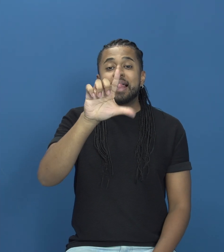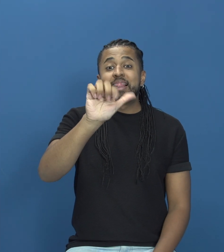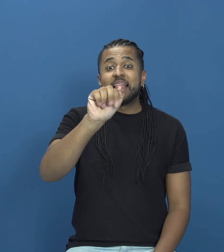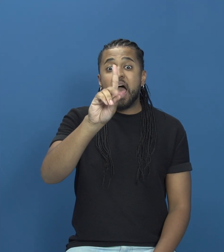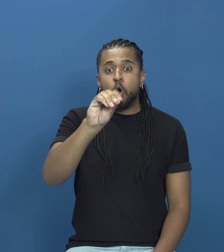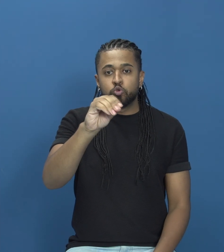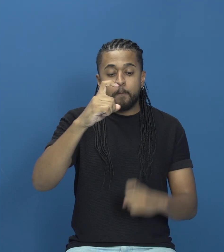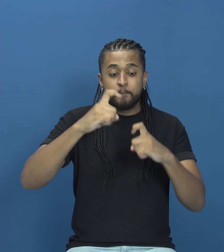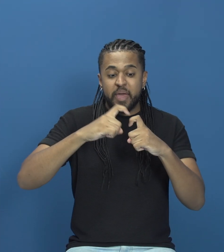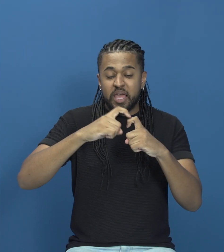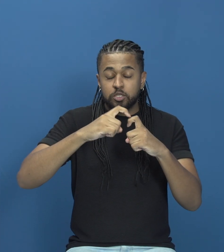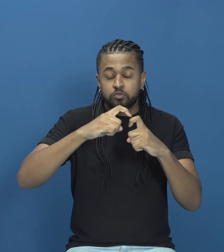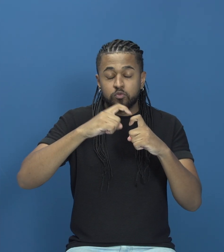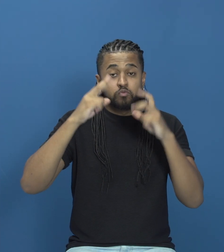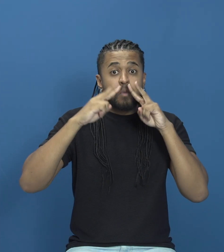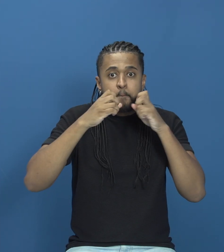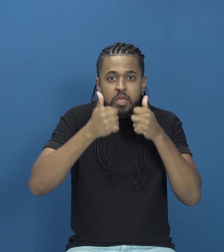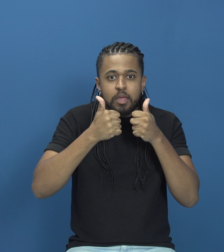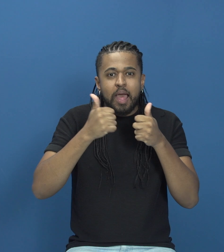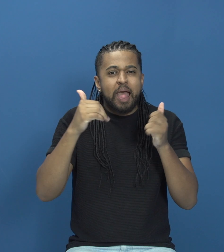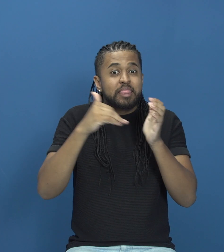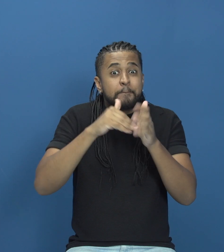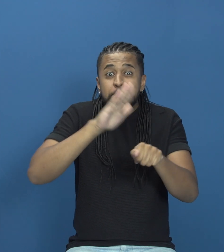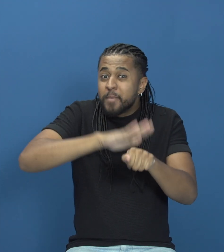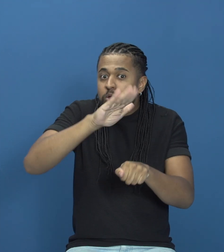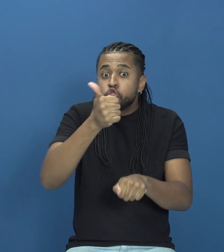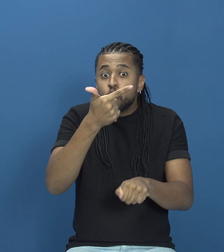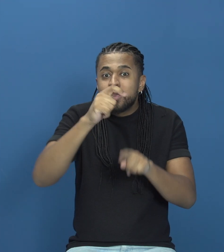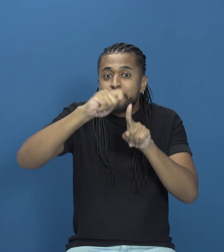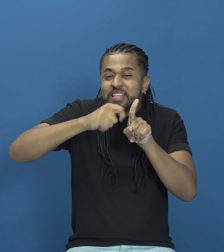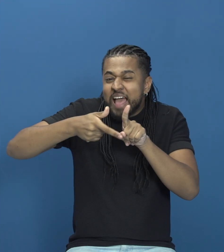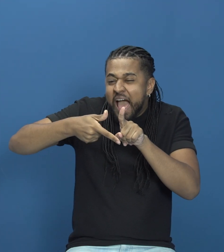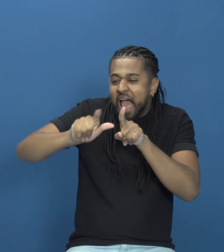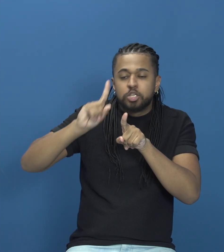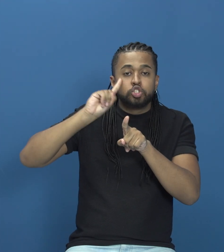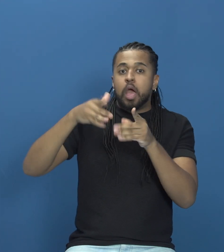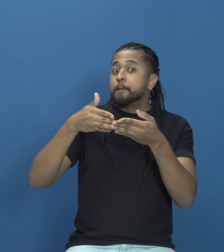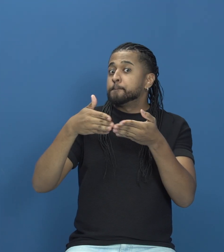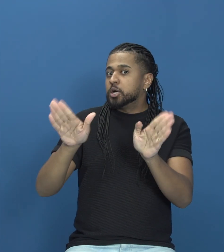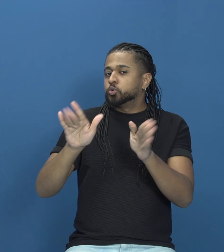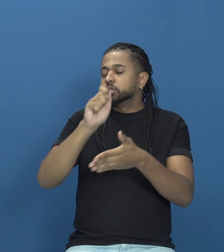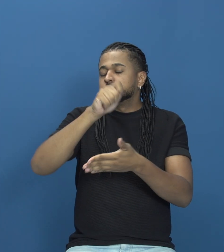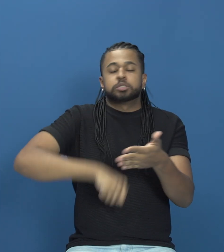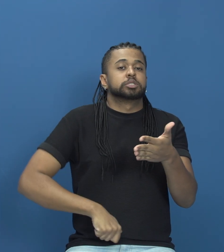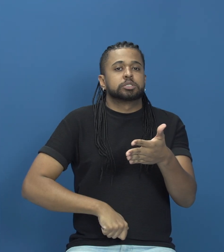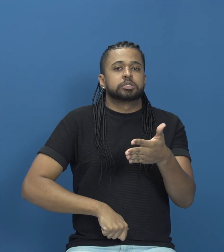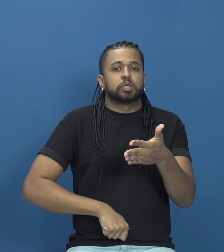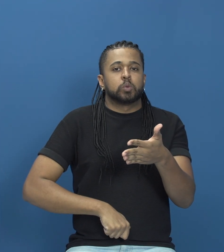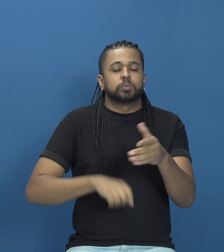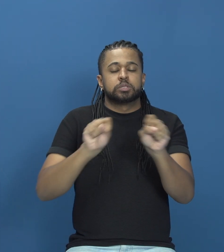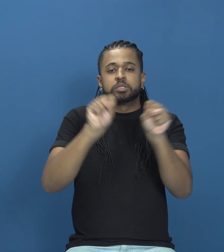legível, emitido no máximo nos 12 meses anteriores à data de abertura das inscrições